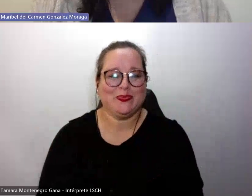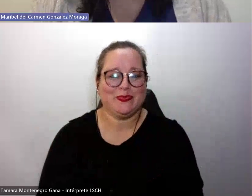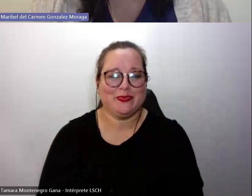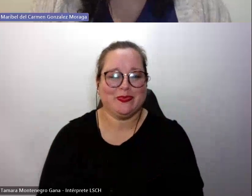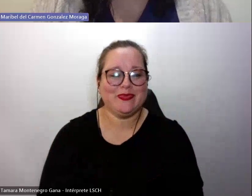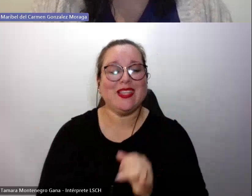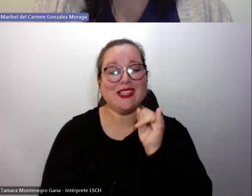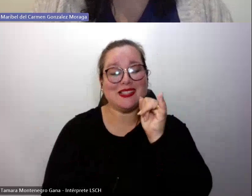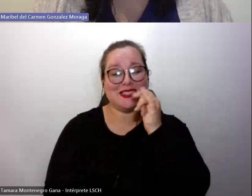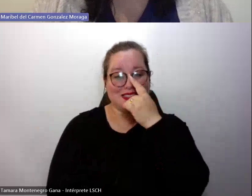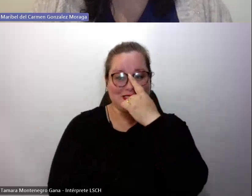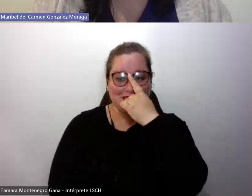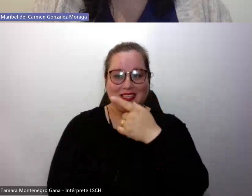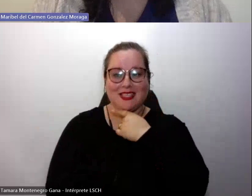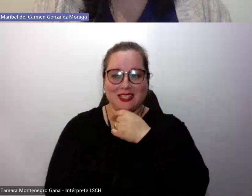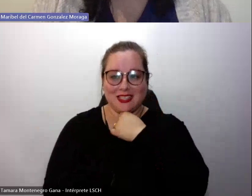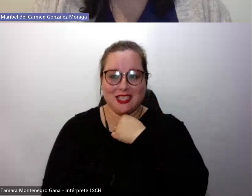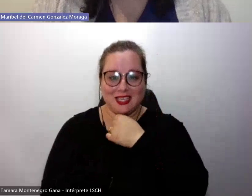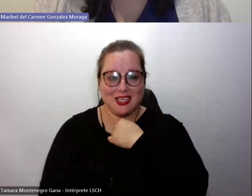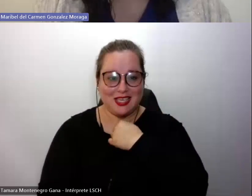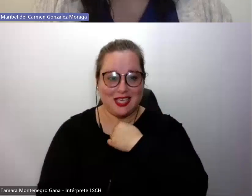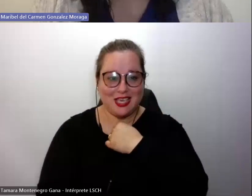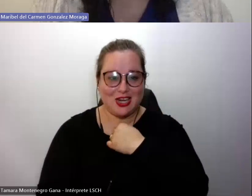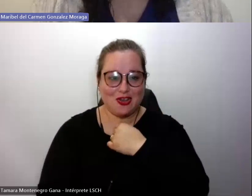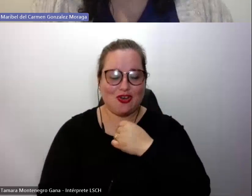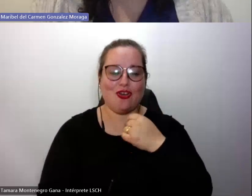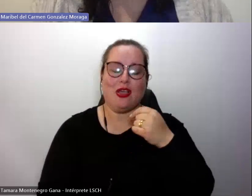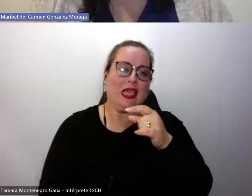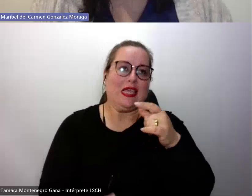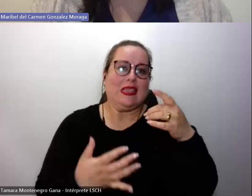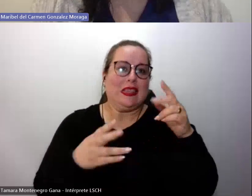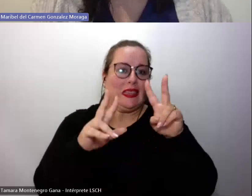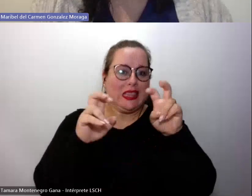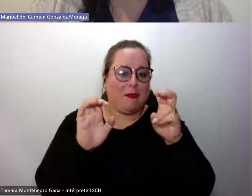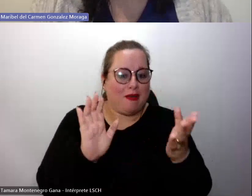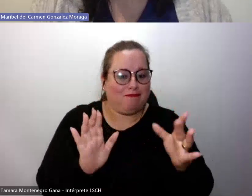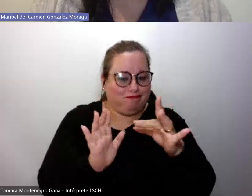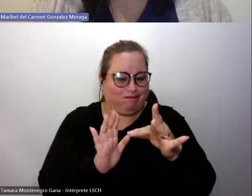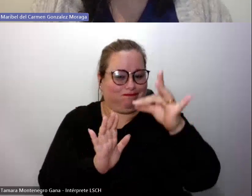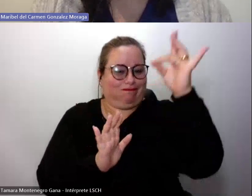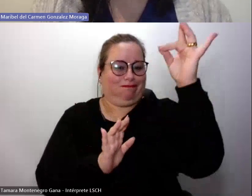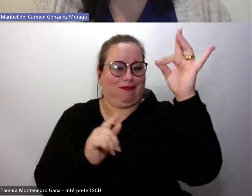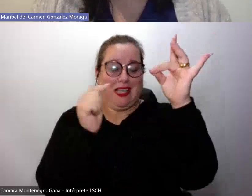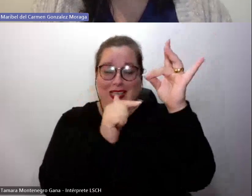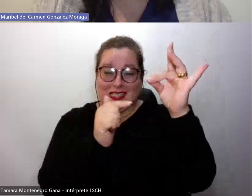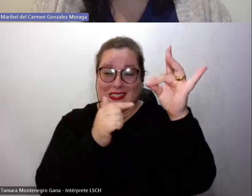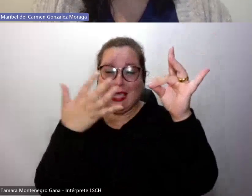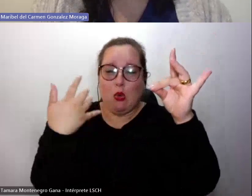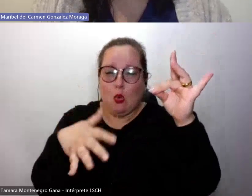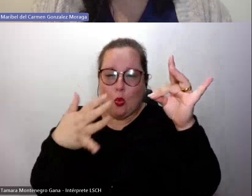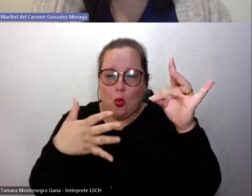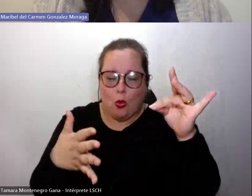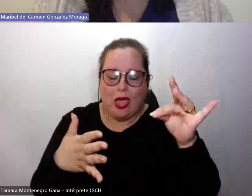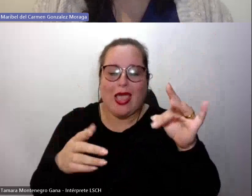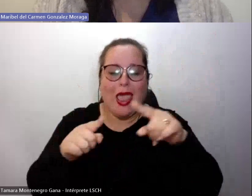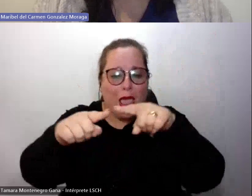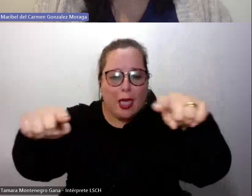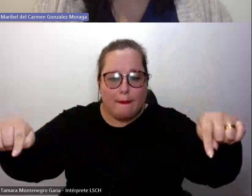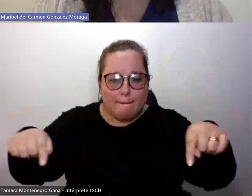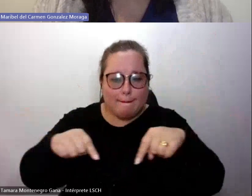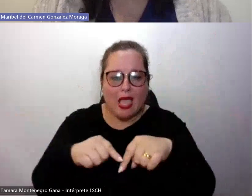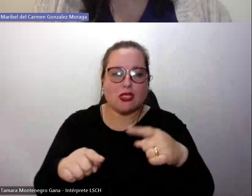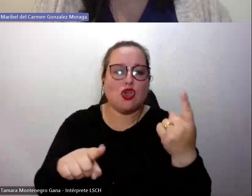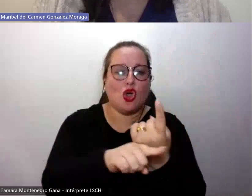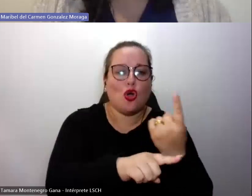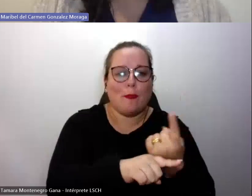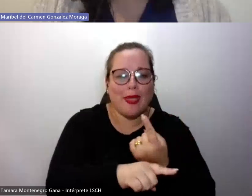Sí, bueno, quisiera relevar el abrir estos espacios de conversación